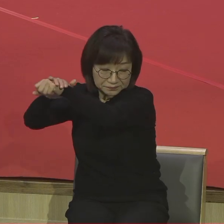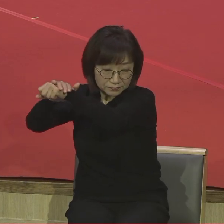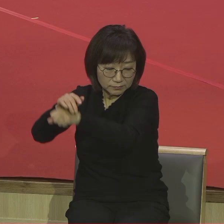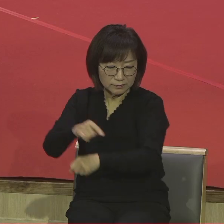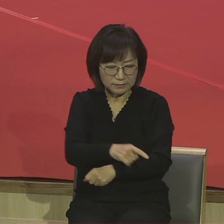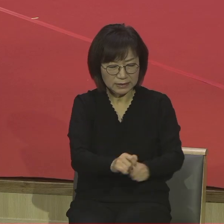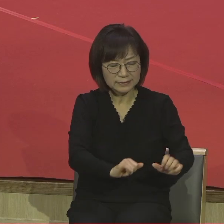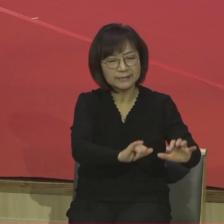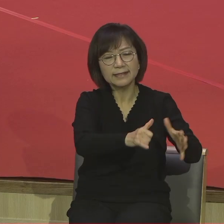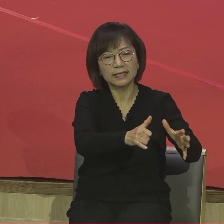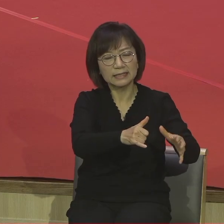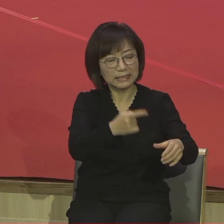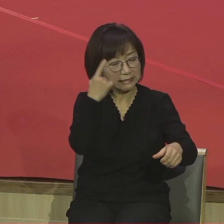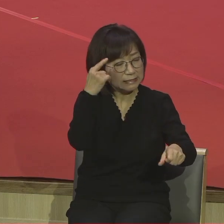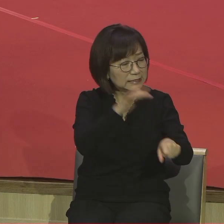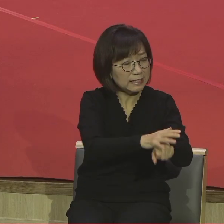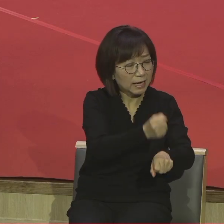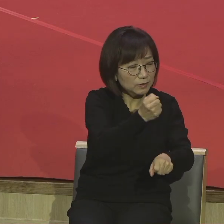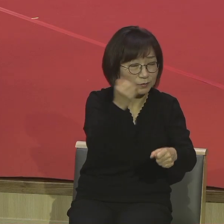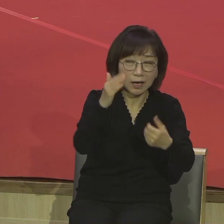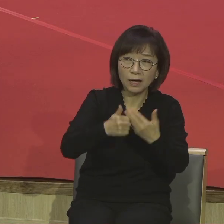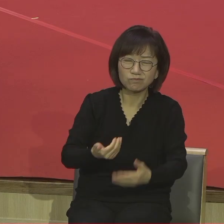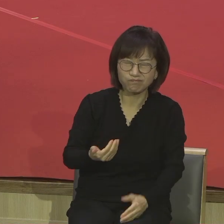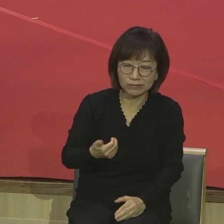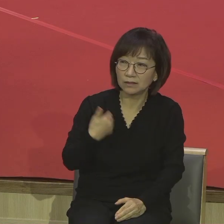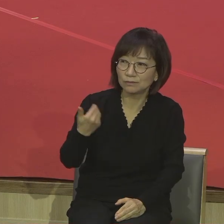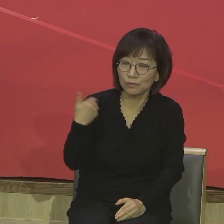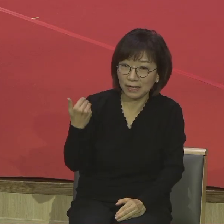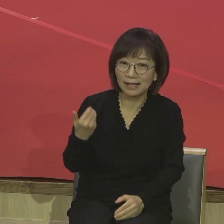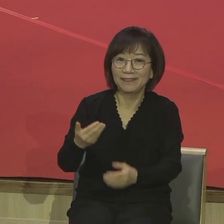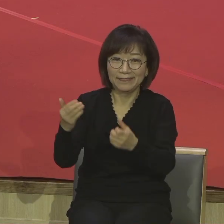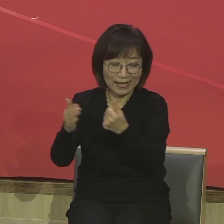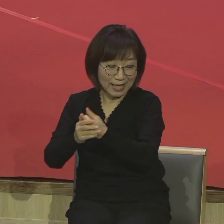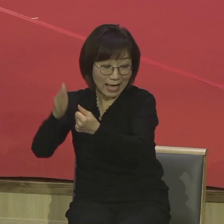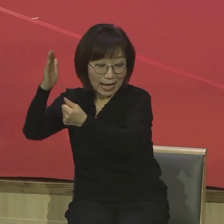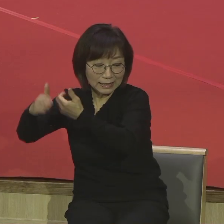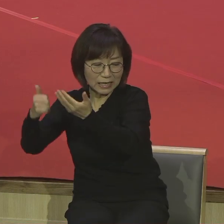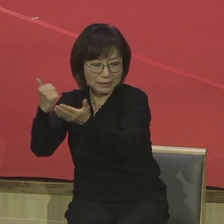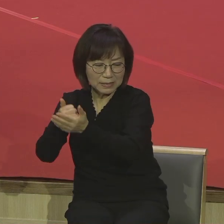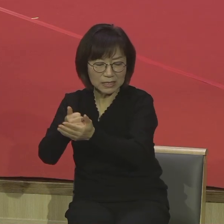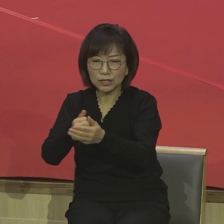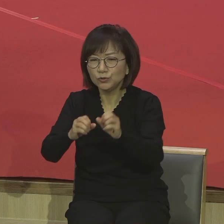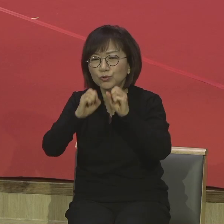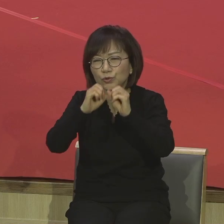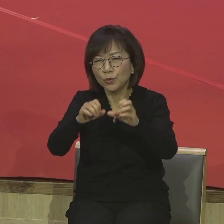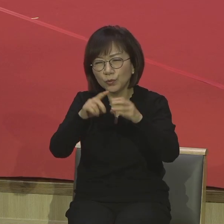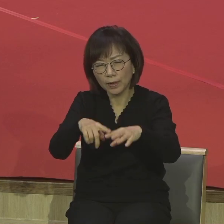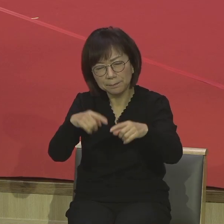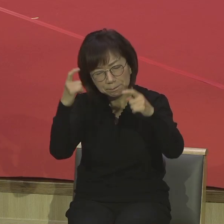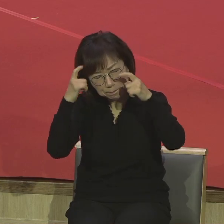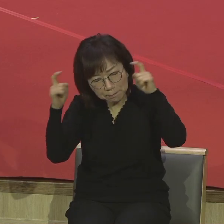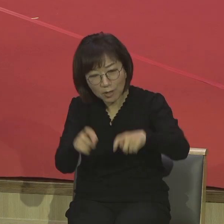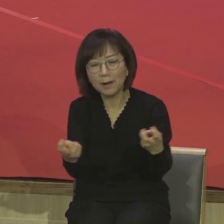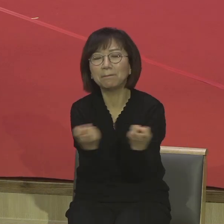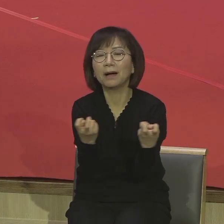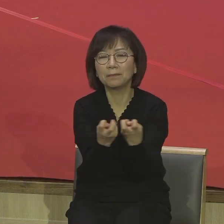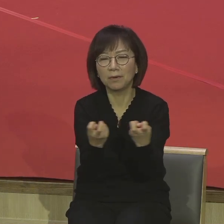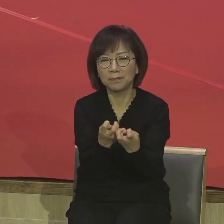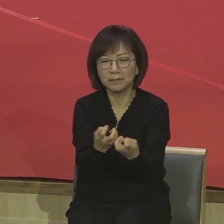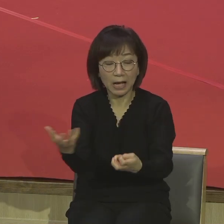자기 지혜로 하나님을 알지 못함으로 하나님께서 전도에 미련한 것으로 믿는